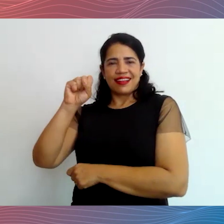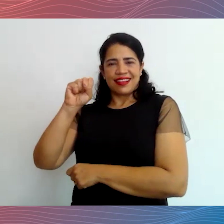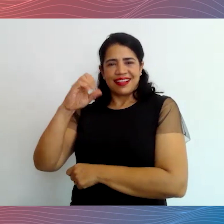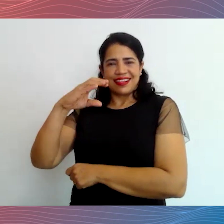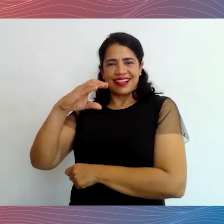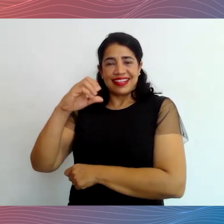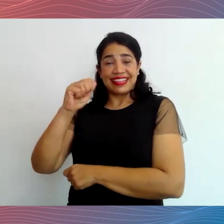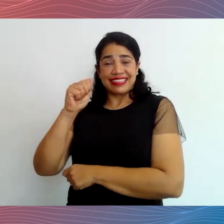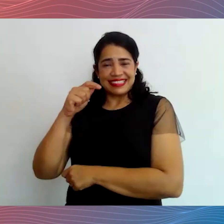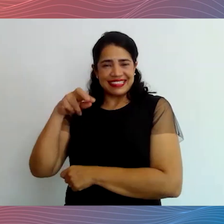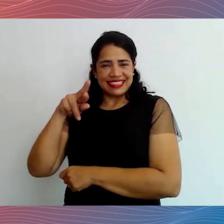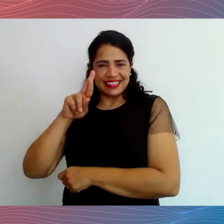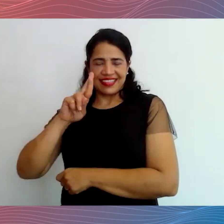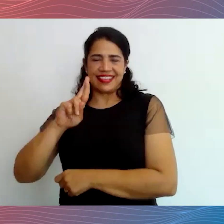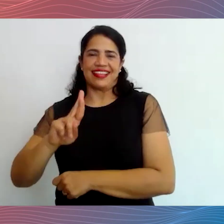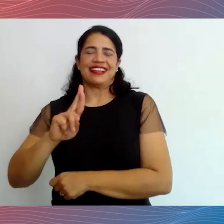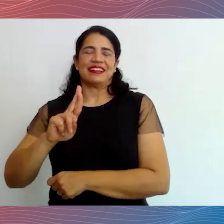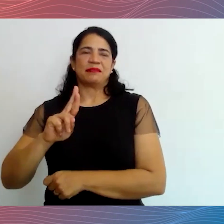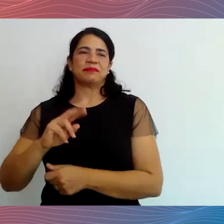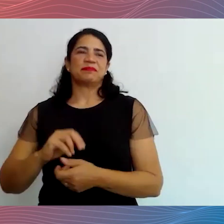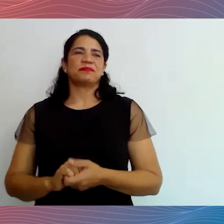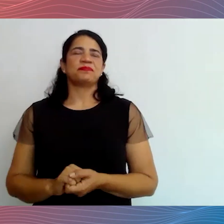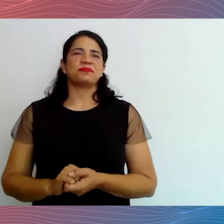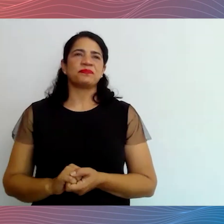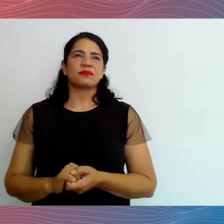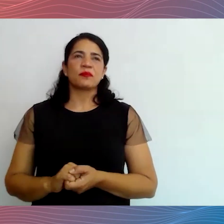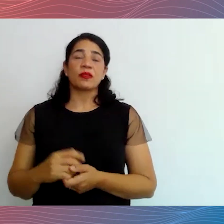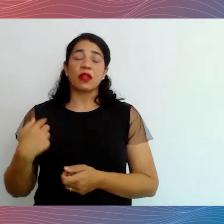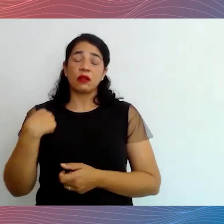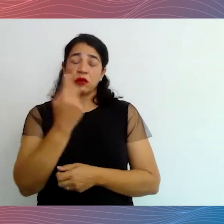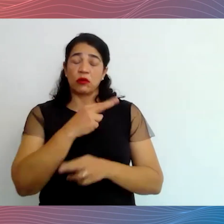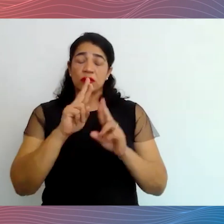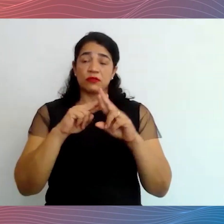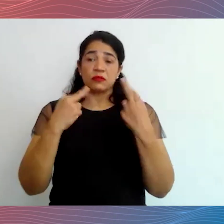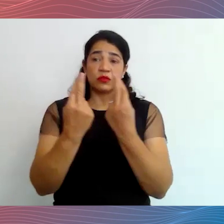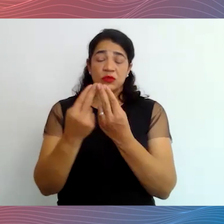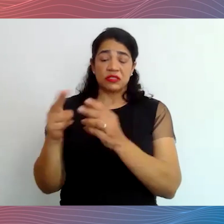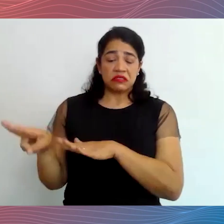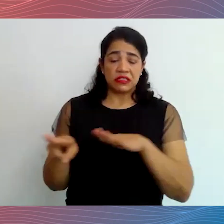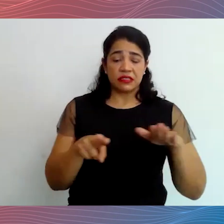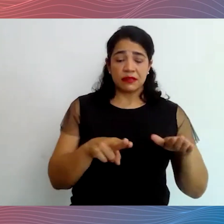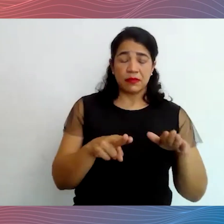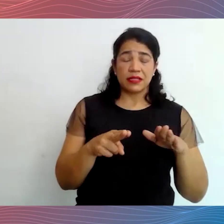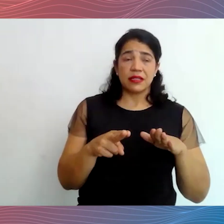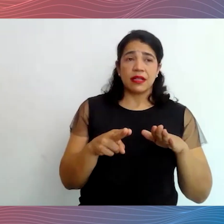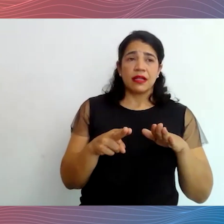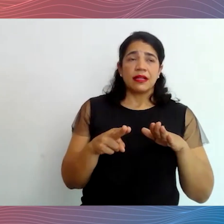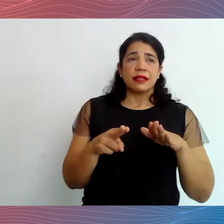uma estratégia, como nós vamos começar lá o SEAP, a colportagem, impressão de livros.